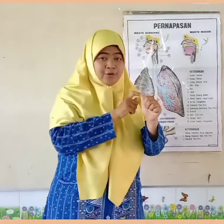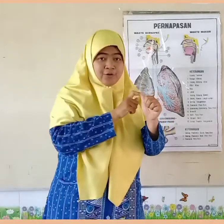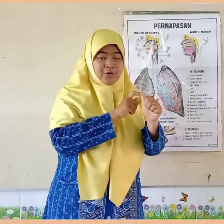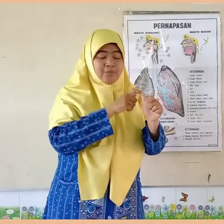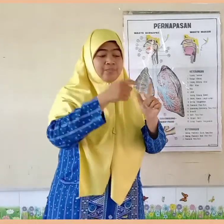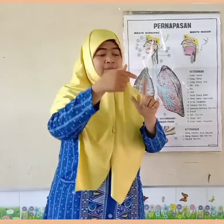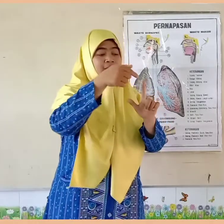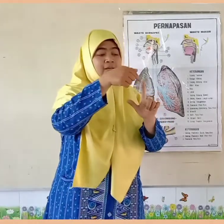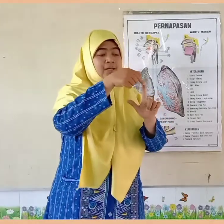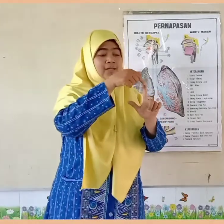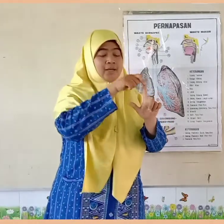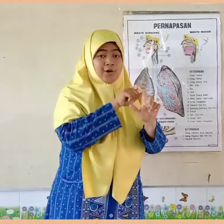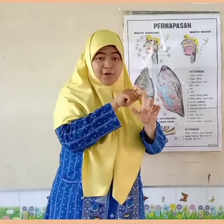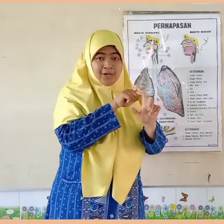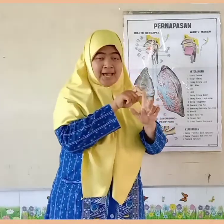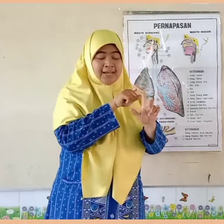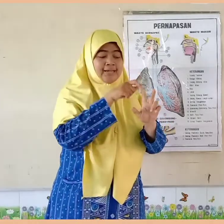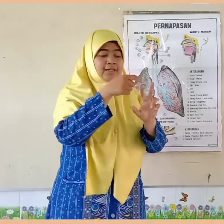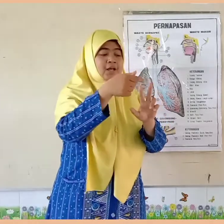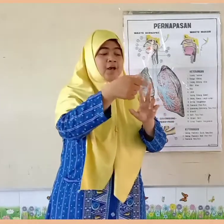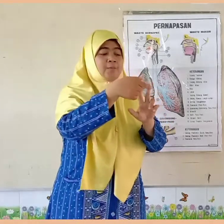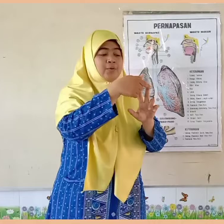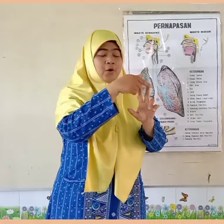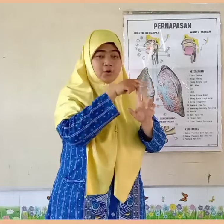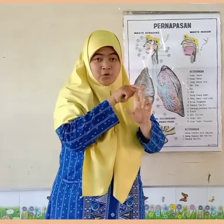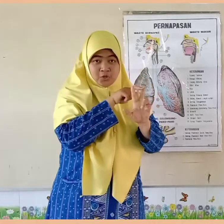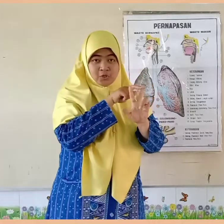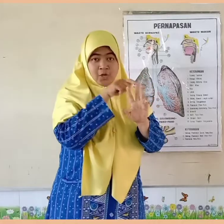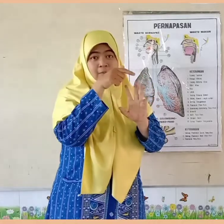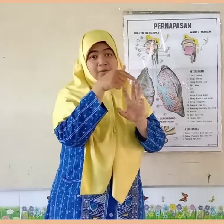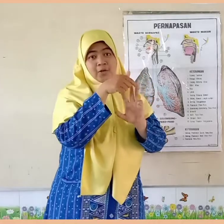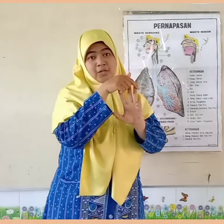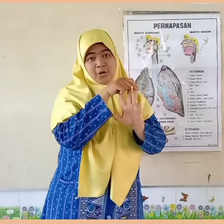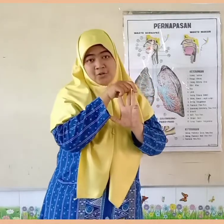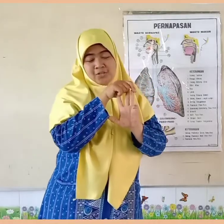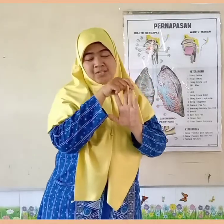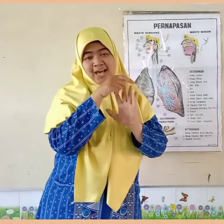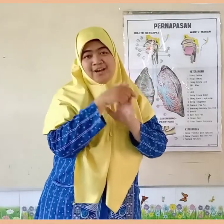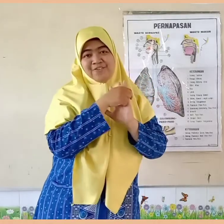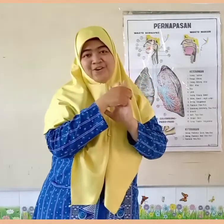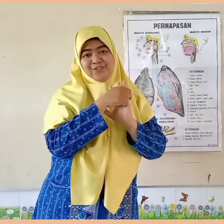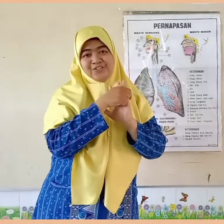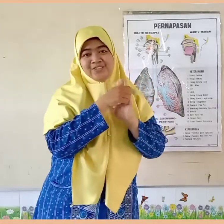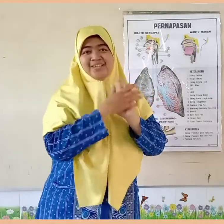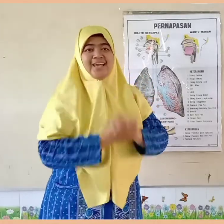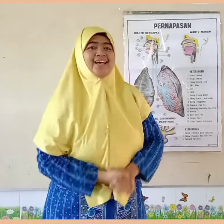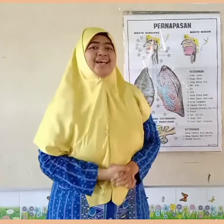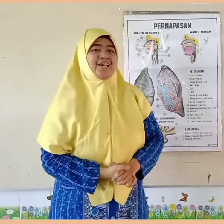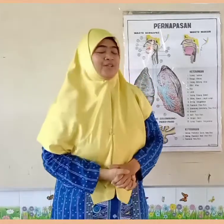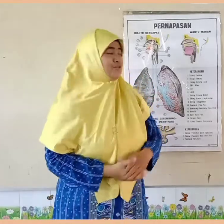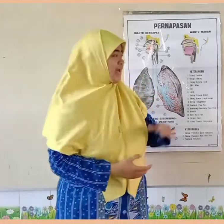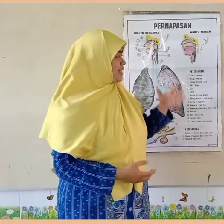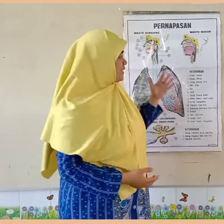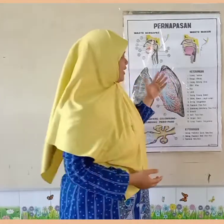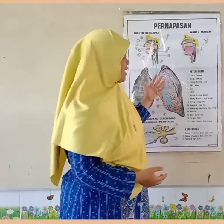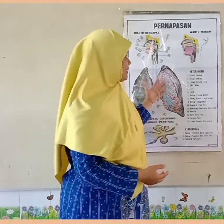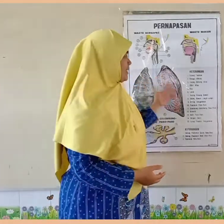Hidung, tenggorokan, bronkus, bronkiolus, alveolus. Ya. Sudah, sekian saja,